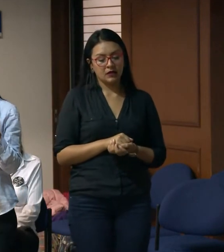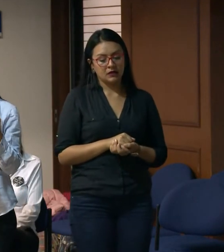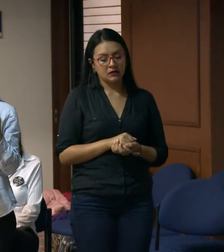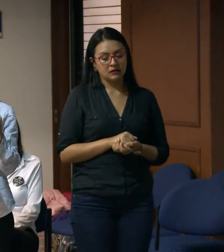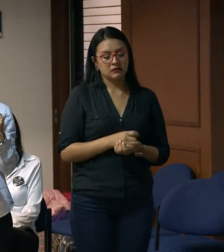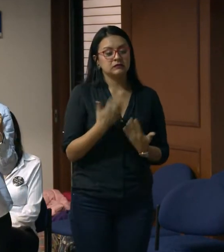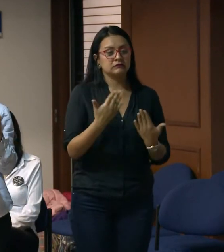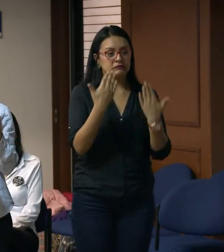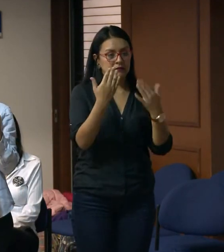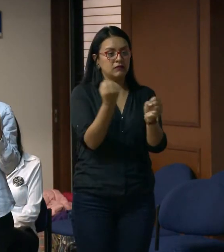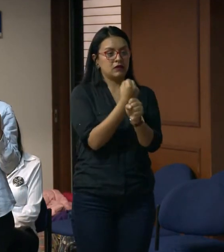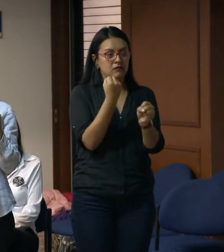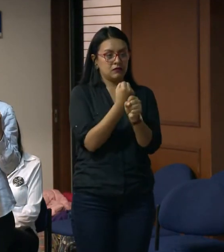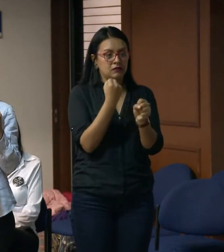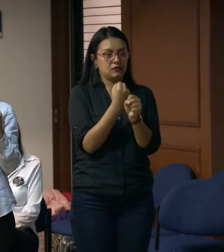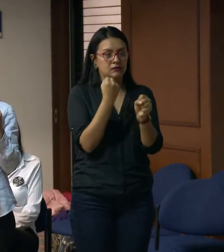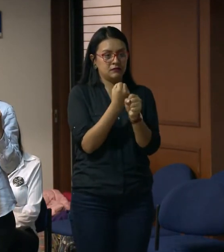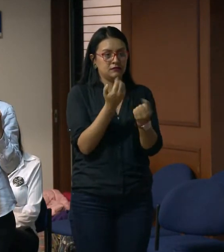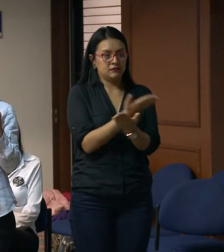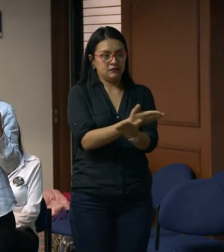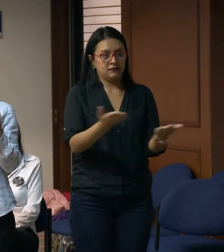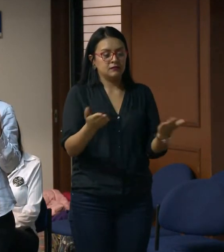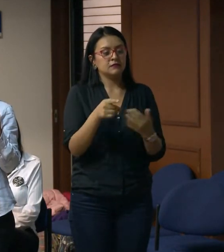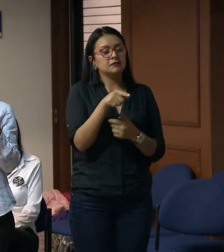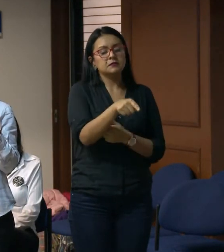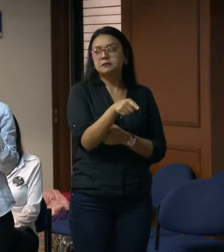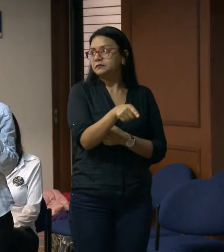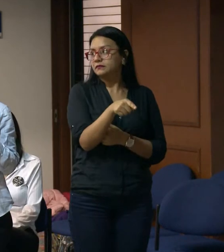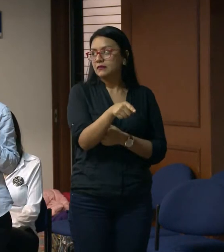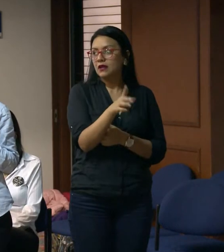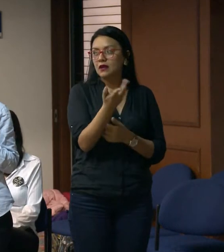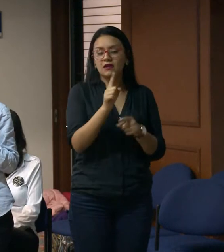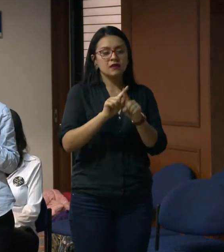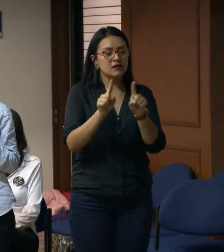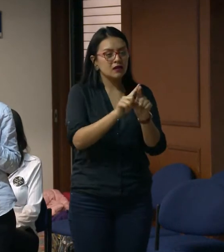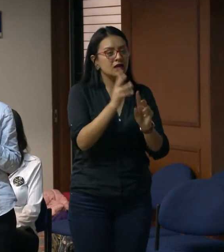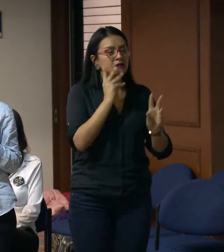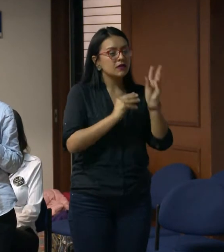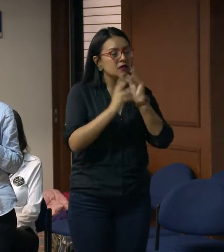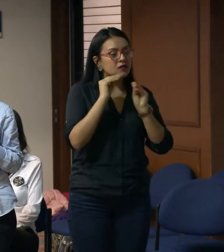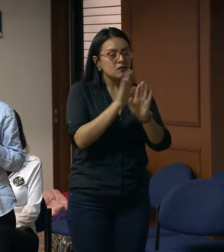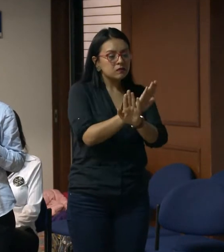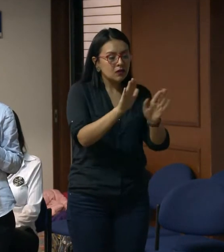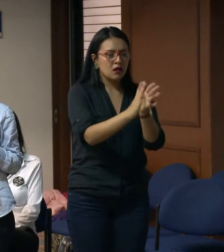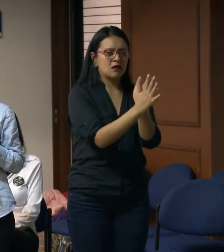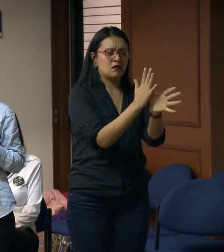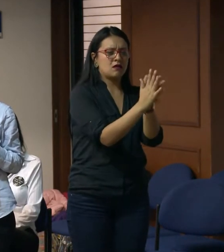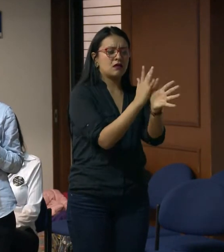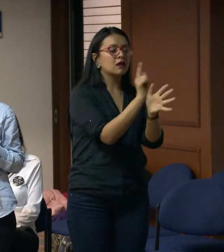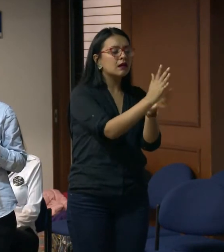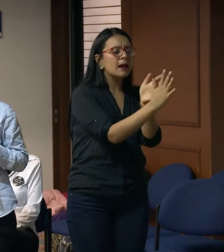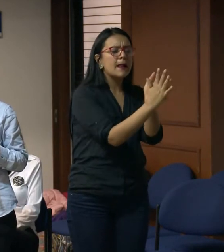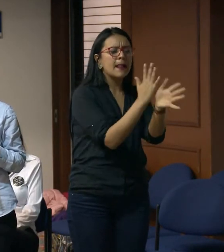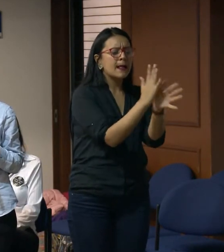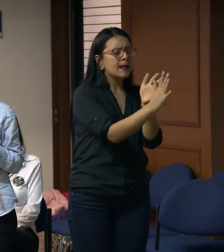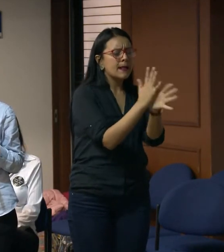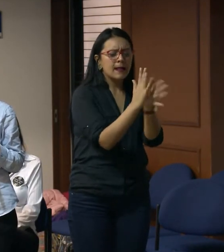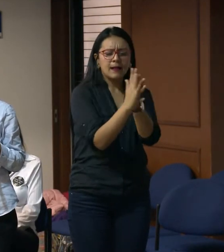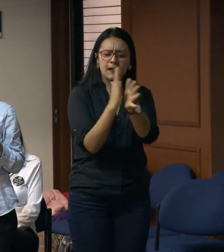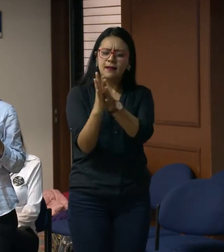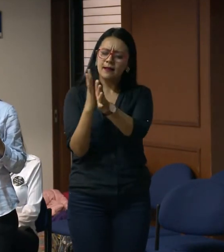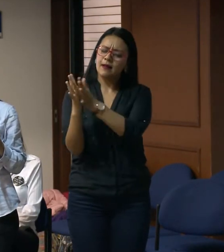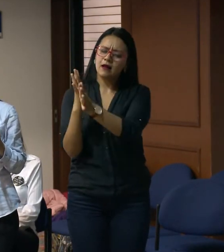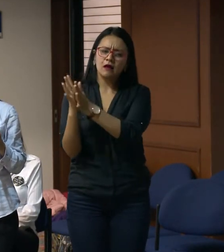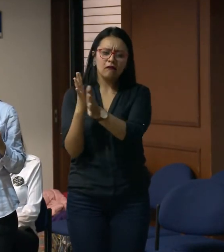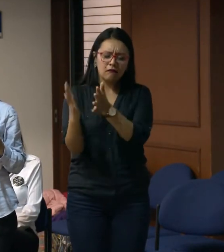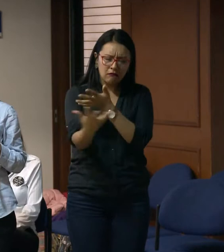se permite trabajar con ellos desde las diferentes experiencias que ellos también narran, son sus narrativas, sus experiencias